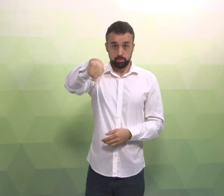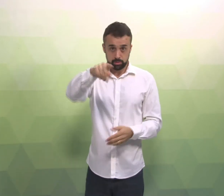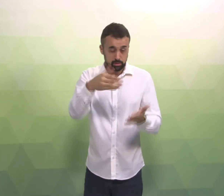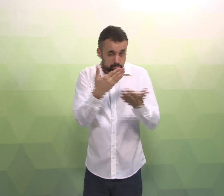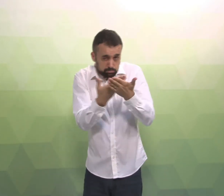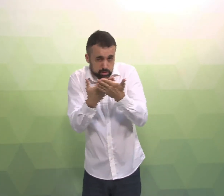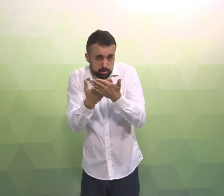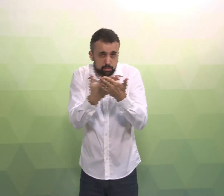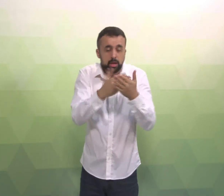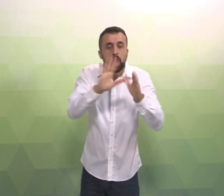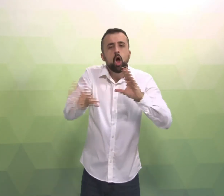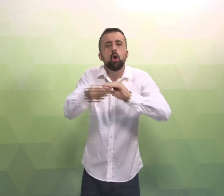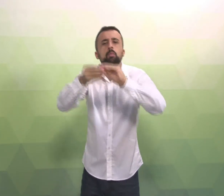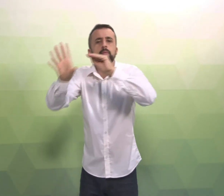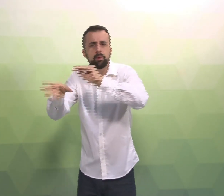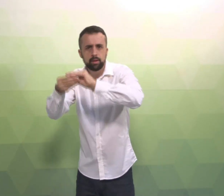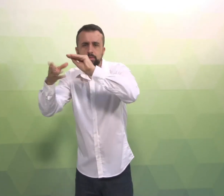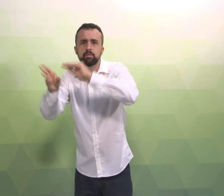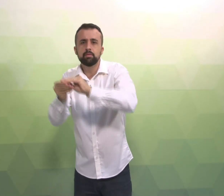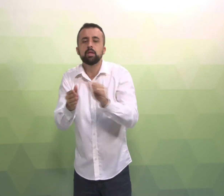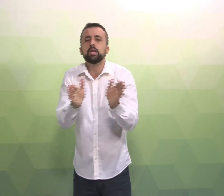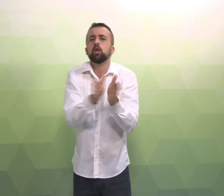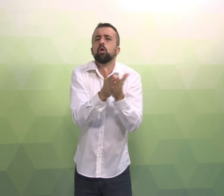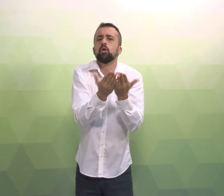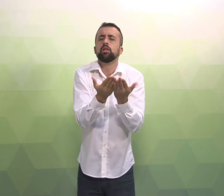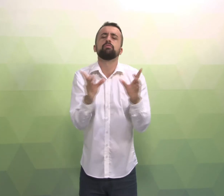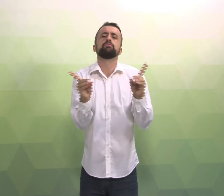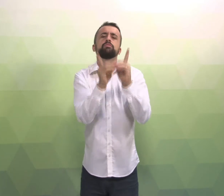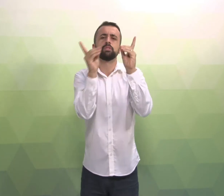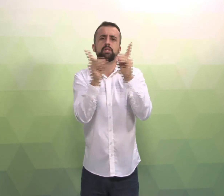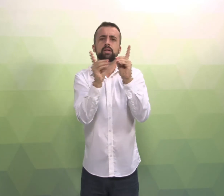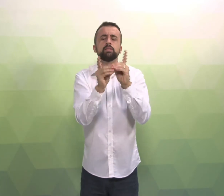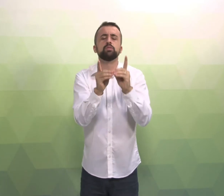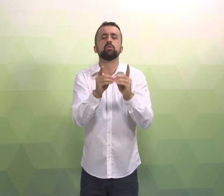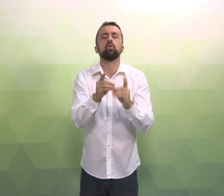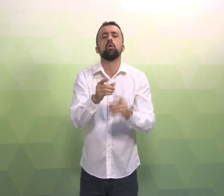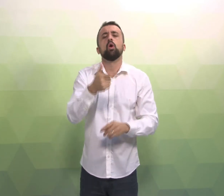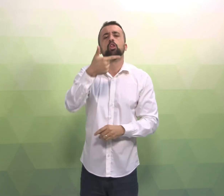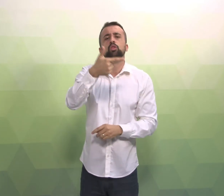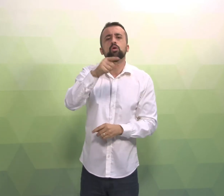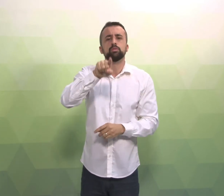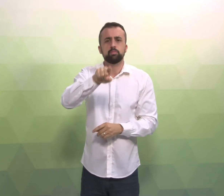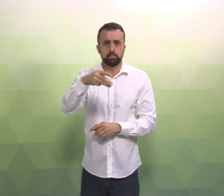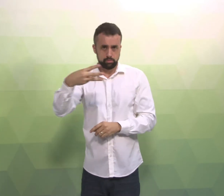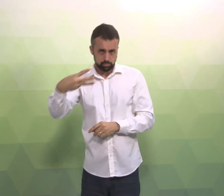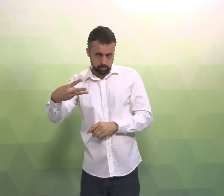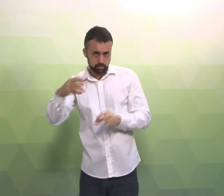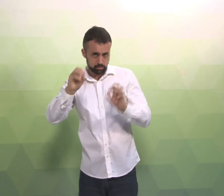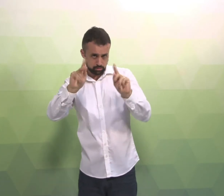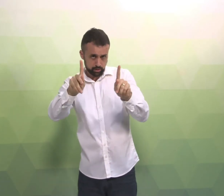É muito simples. Vocês podem complementar com a leitura do item 2.3 do material